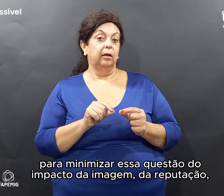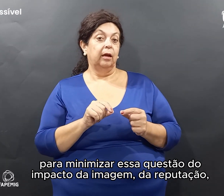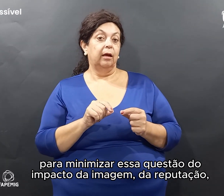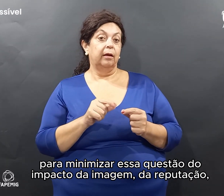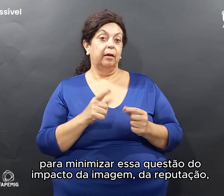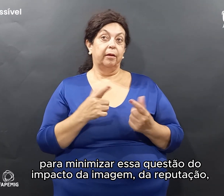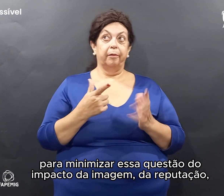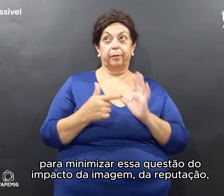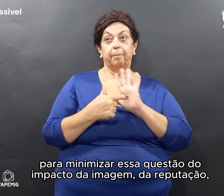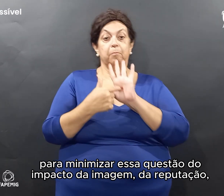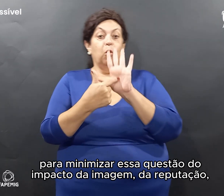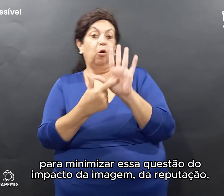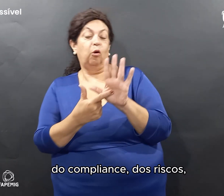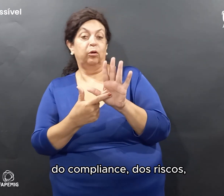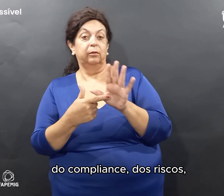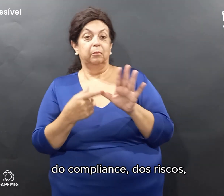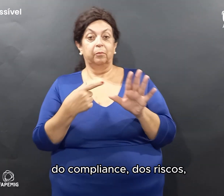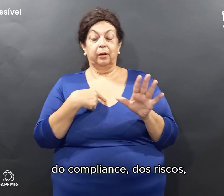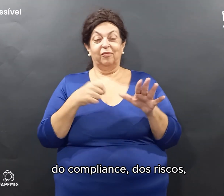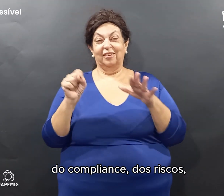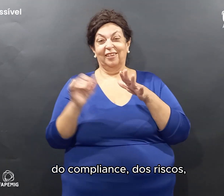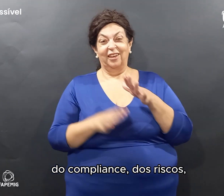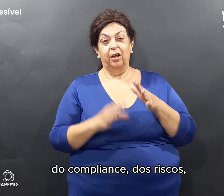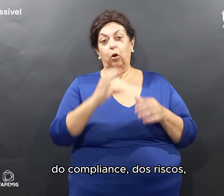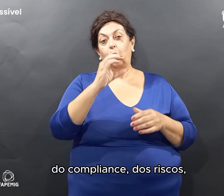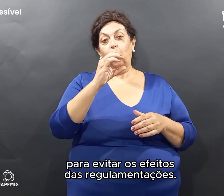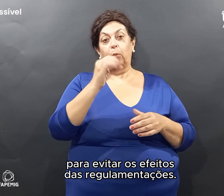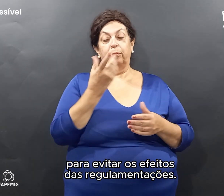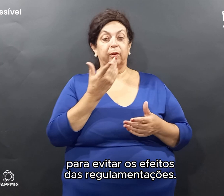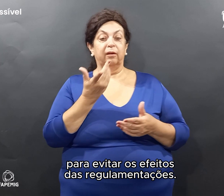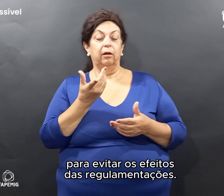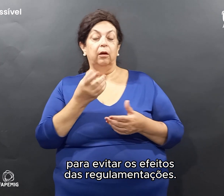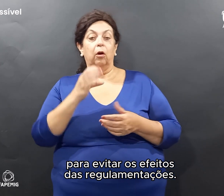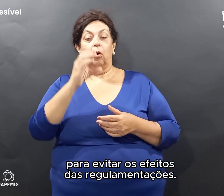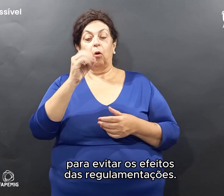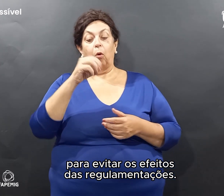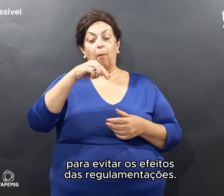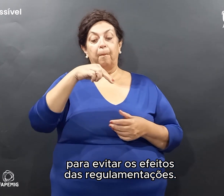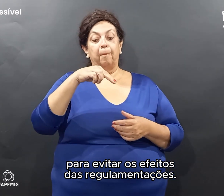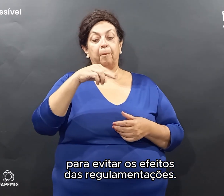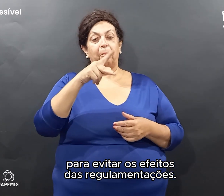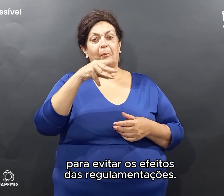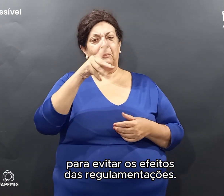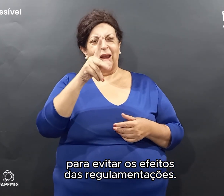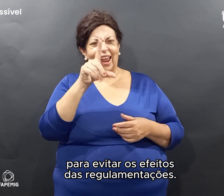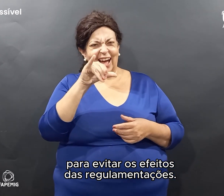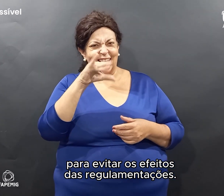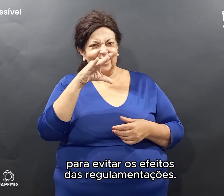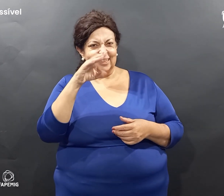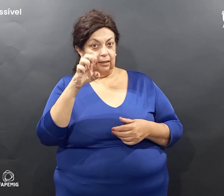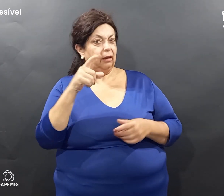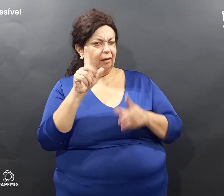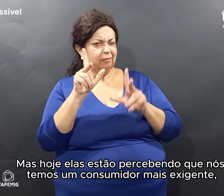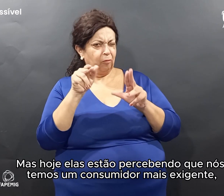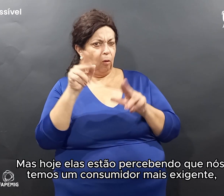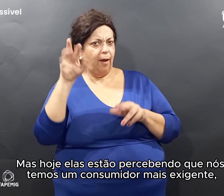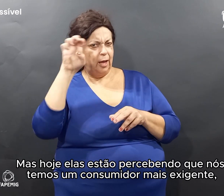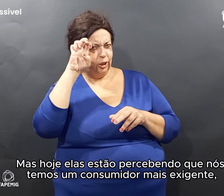imagem, da reputação, do compliance, dos riscos, para evitar, né, os efeitos aí das regulamentações. Mas hoje,